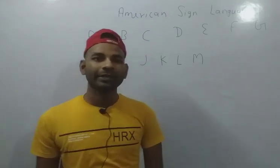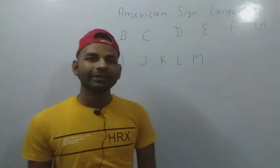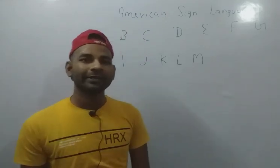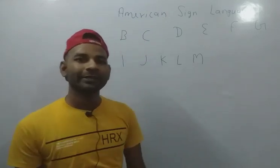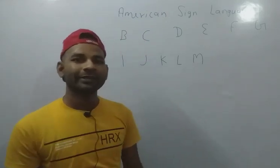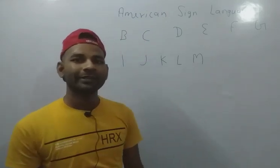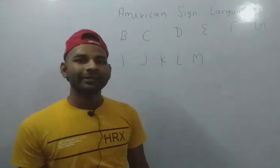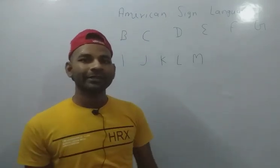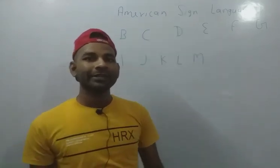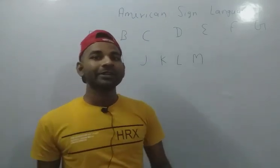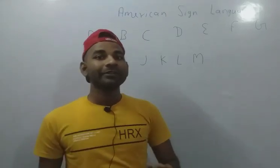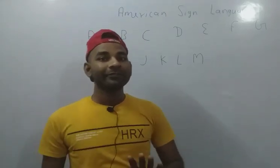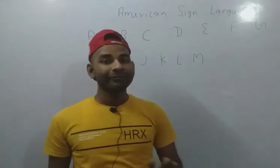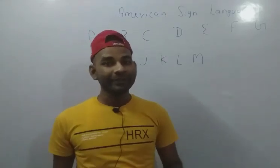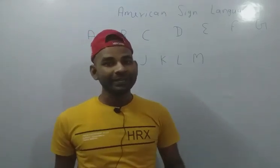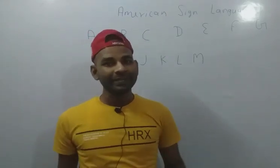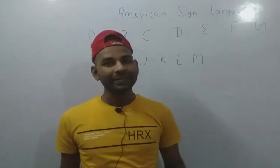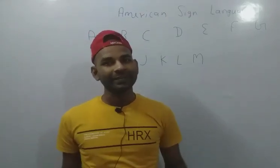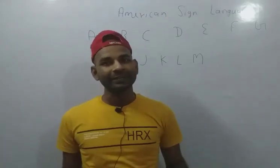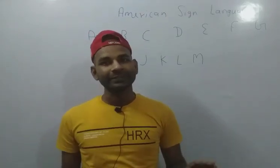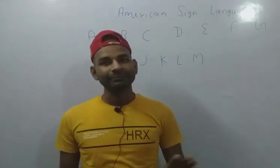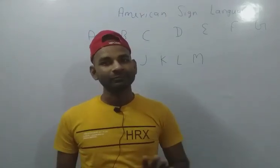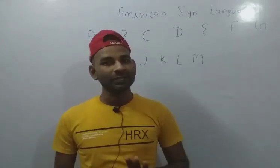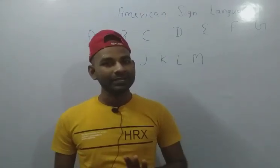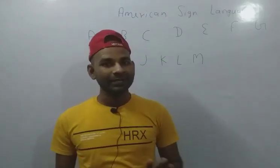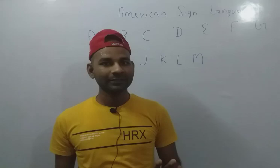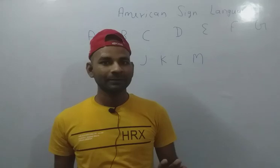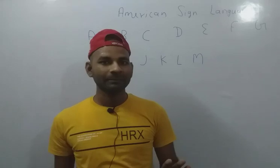है, फेक है एकदम, खत्म,